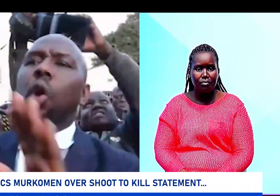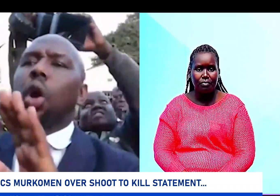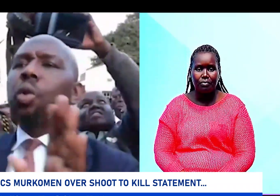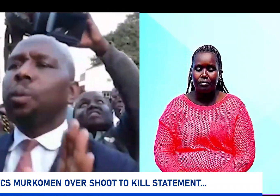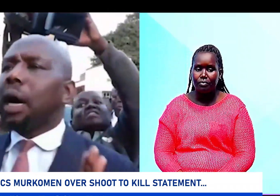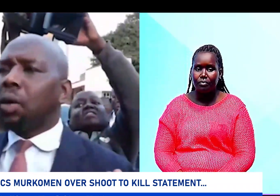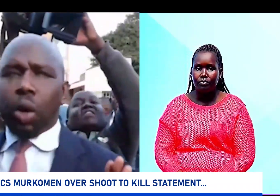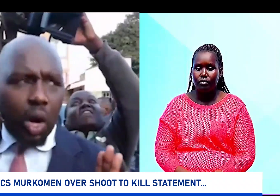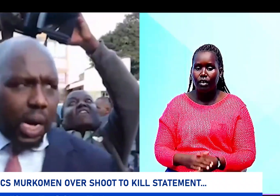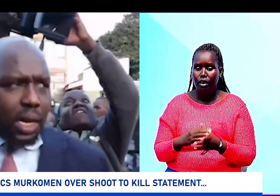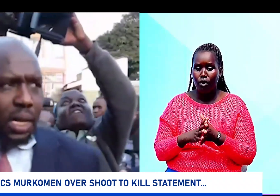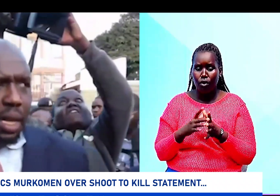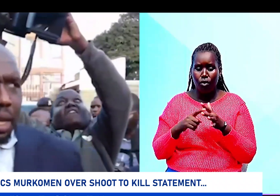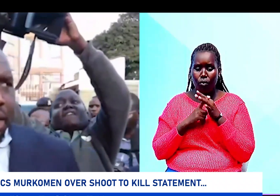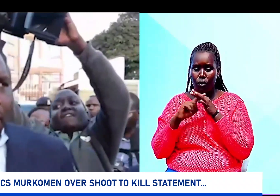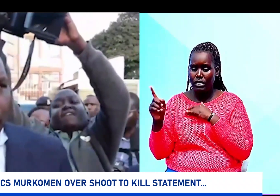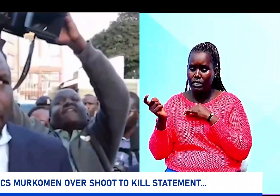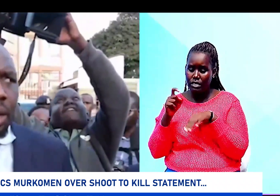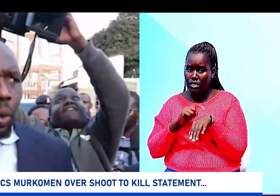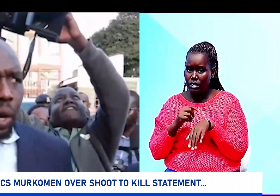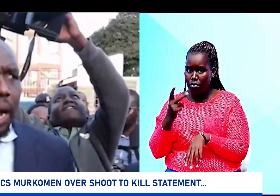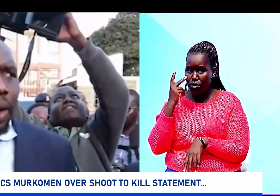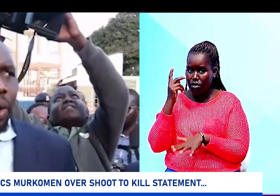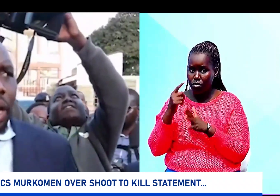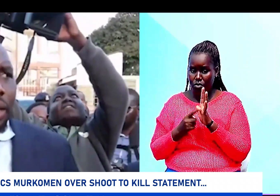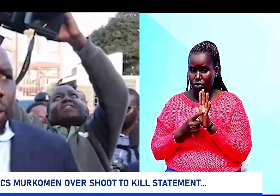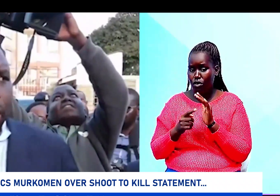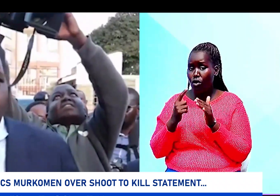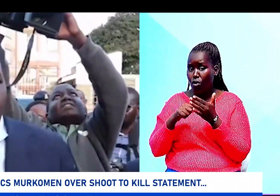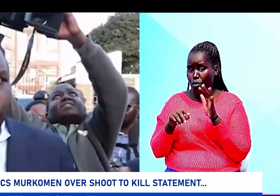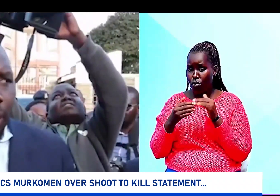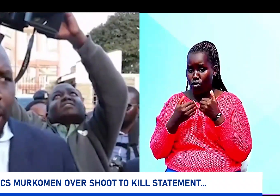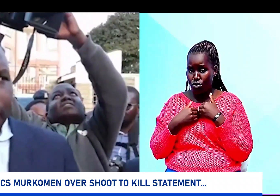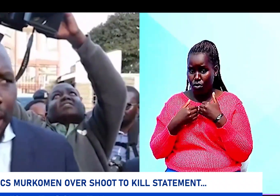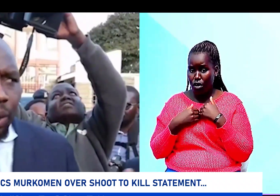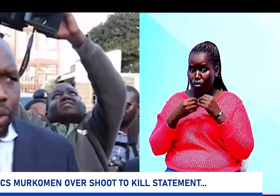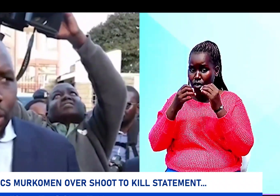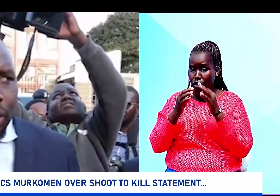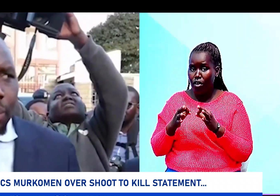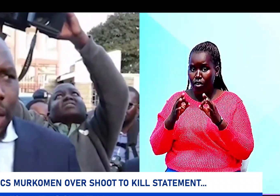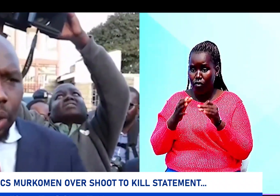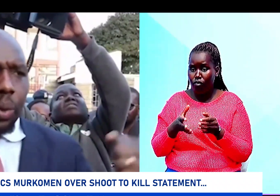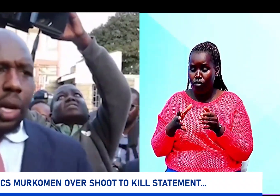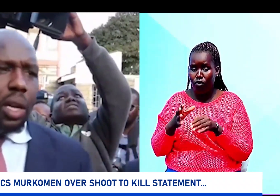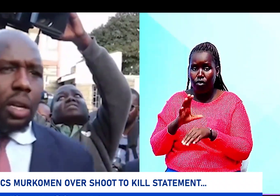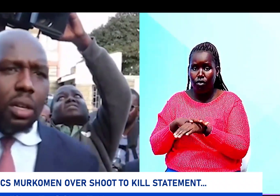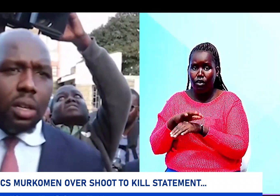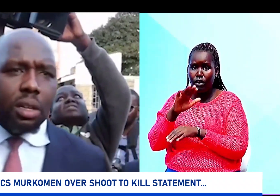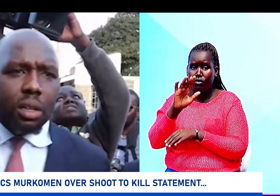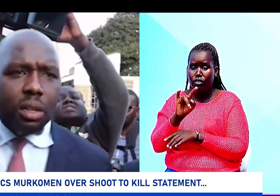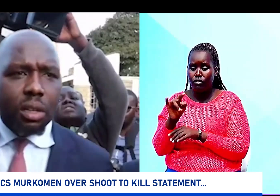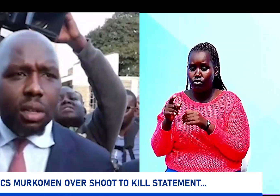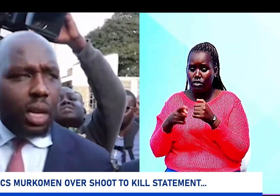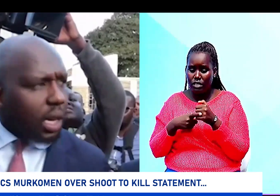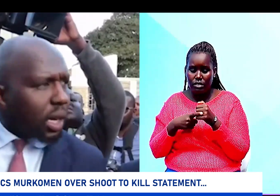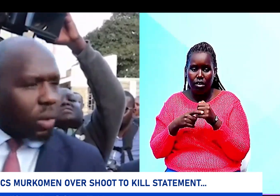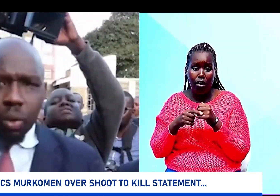Unatoroka tu wakati unaona ile yenye uko nayo, hata ukipeleka 5 6 bado ni wengi. Lakini